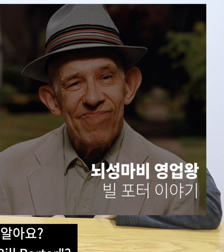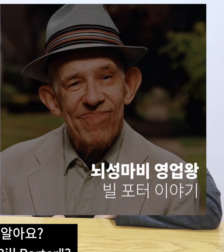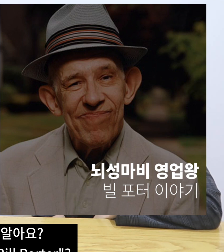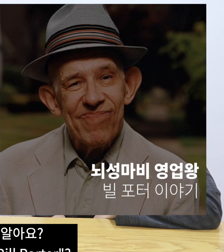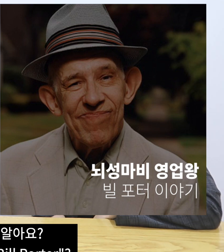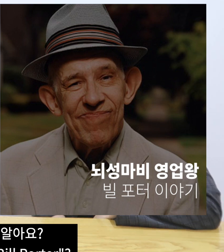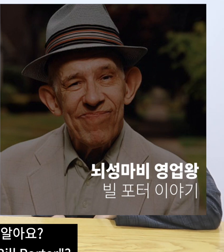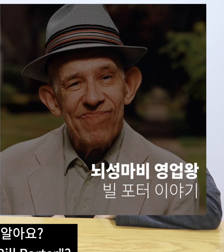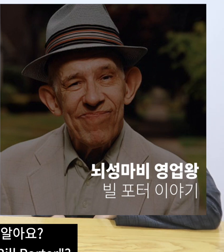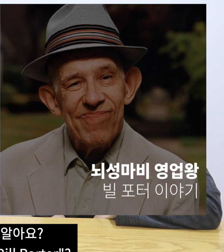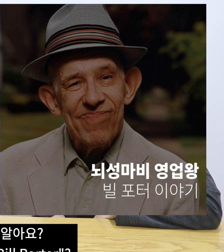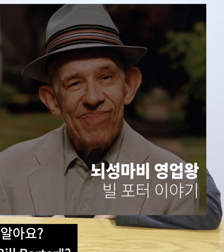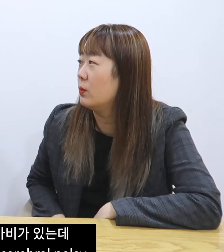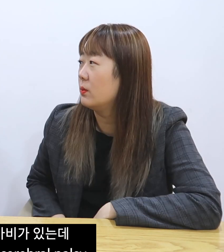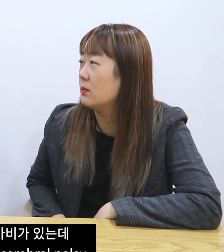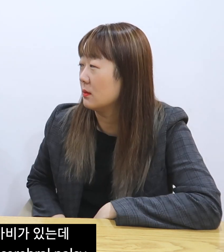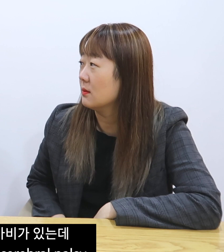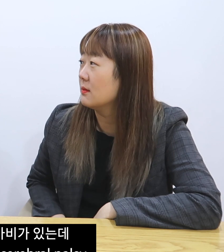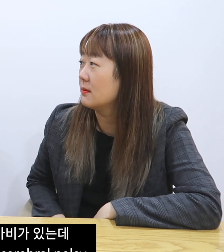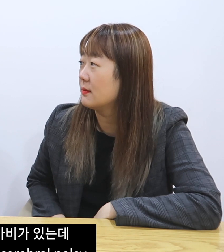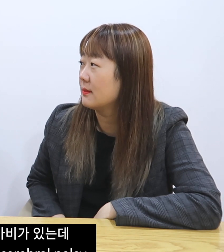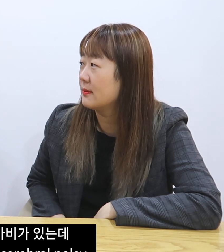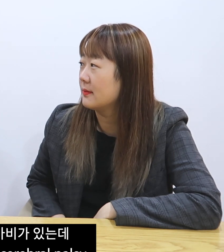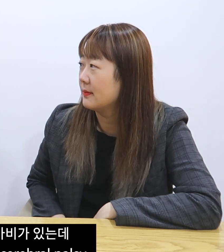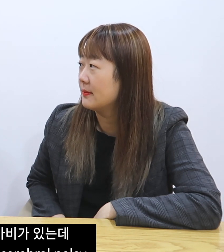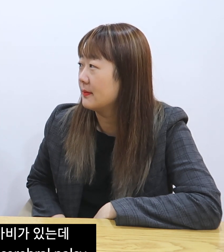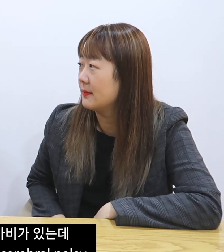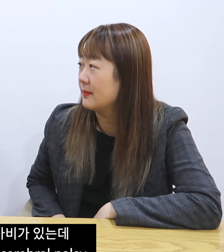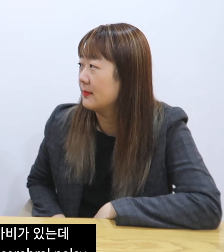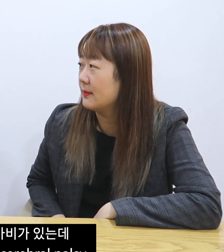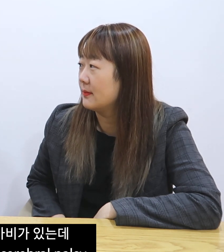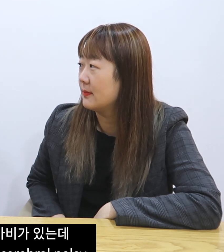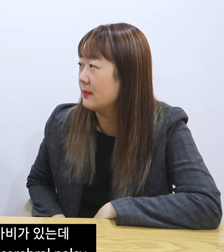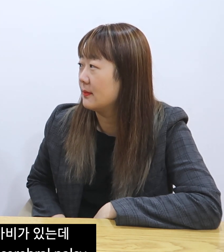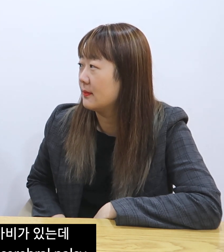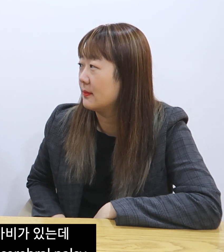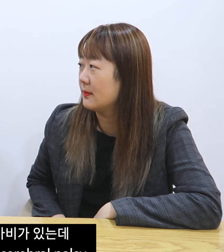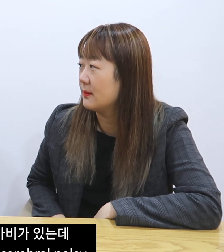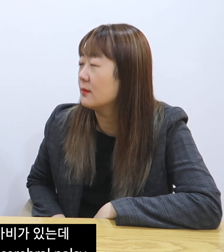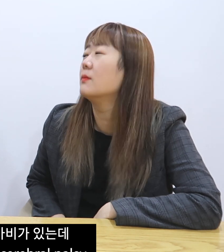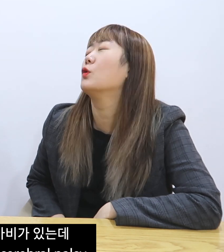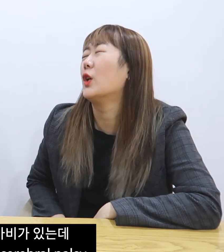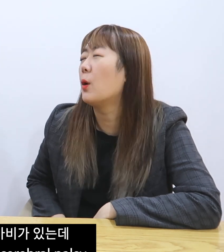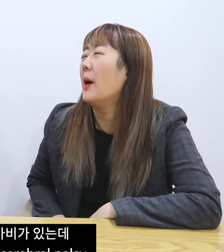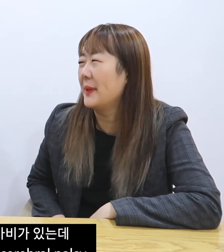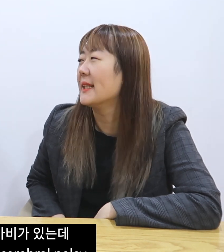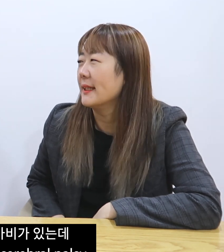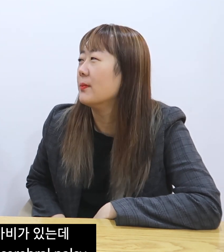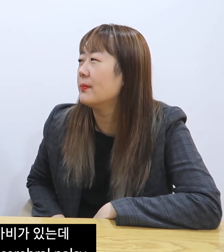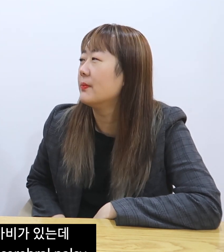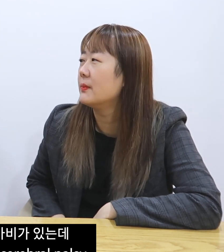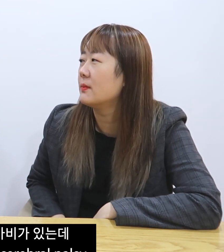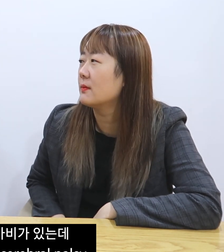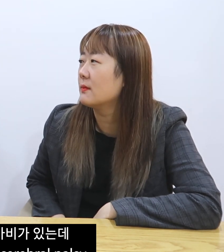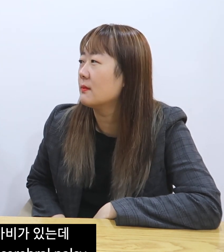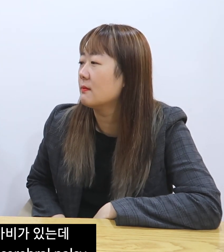또 그럼 일단 우구에 내장 마비. 내장 마비.